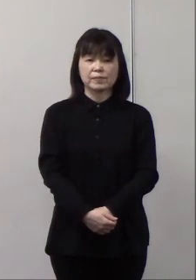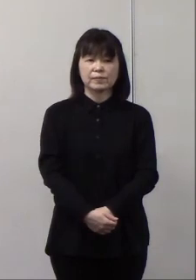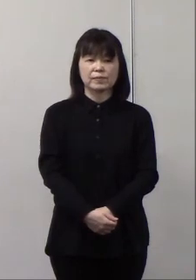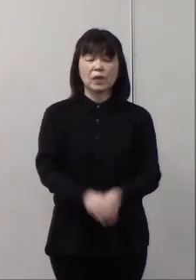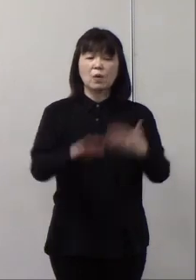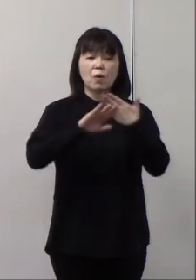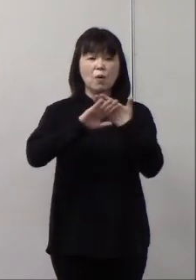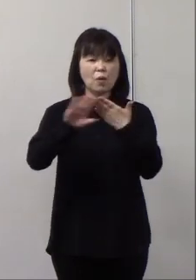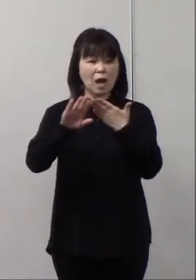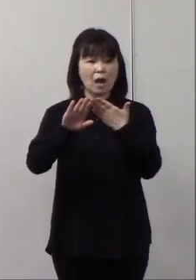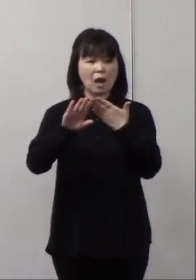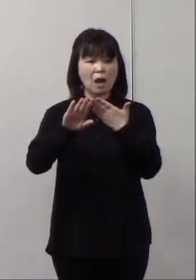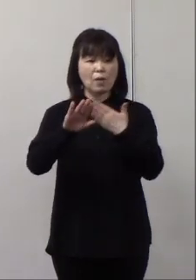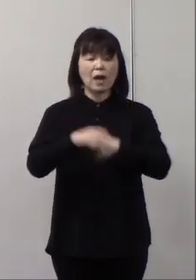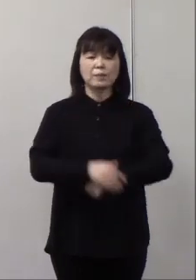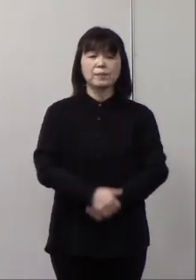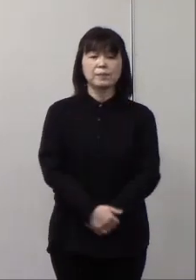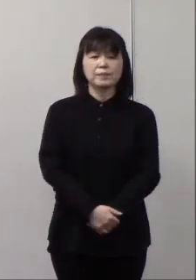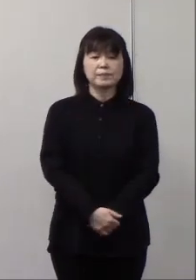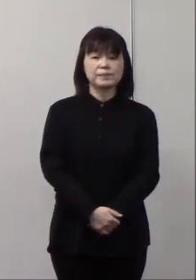他には